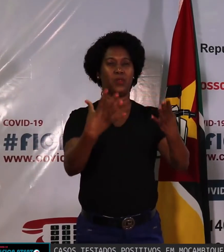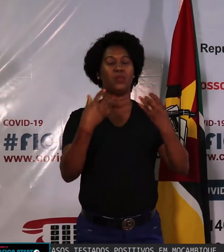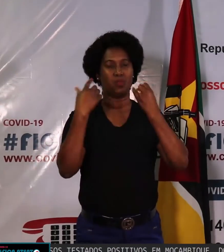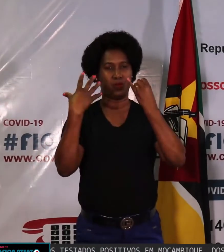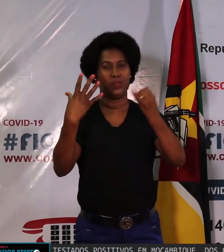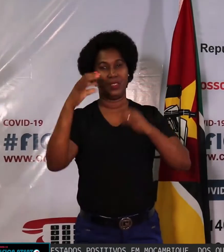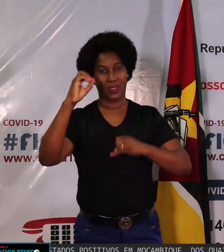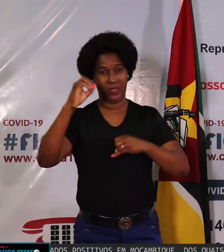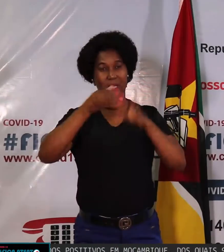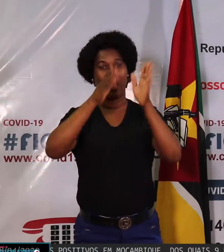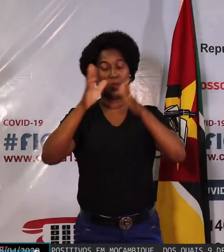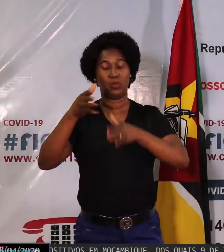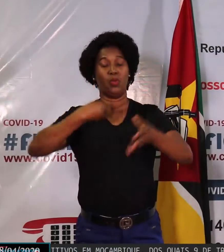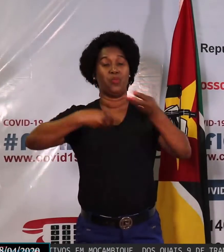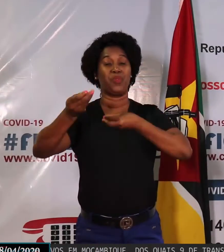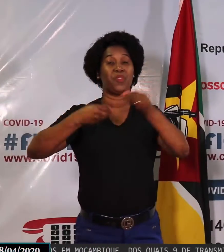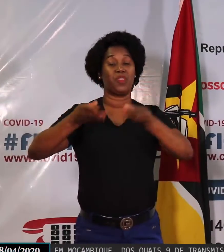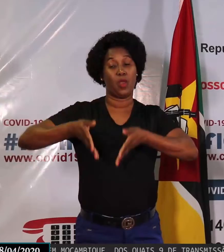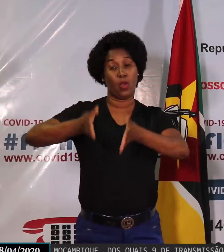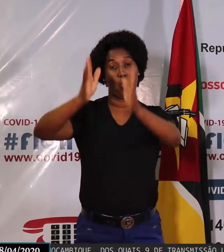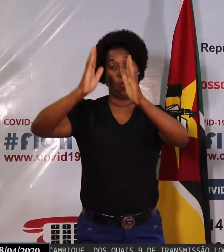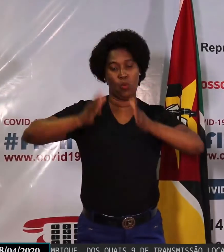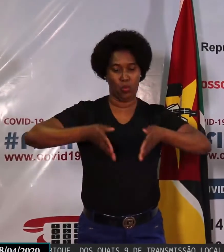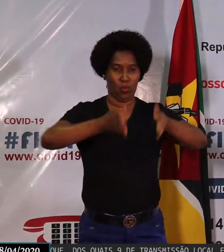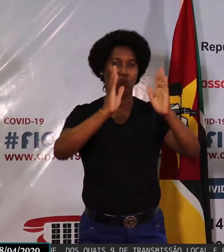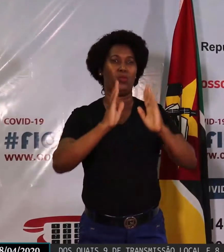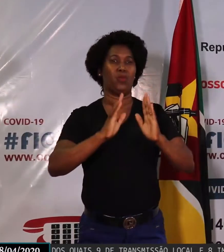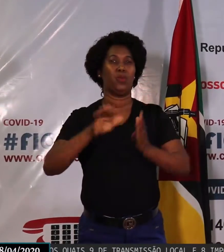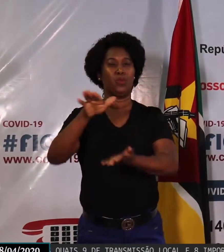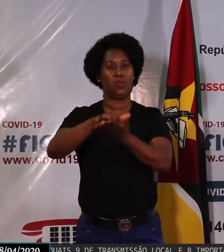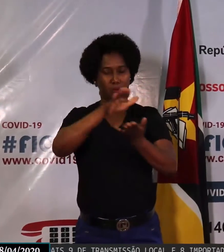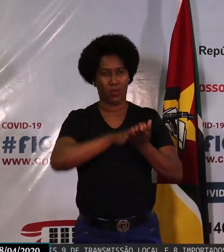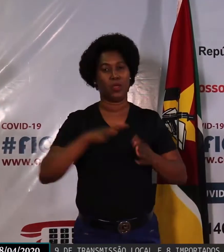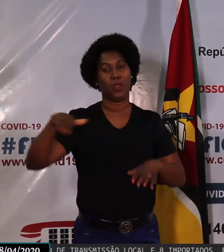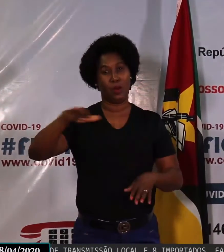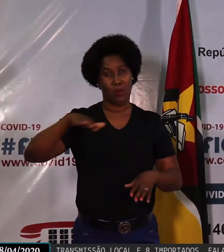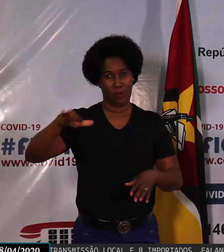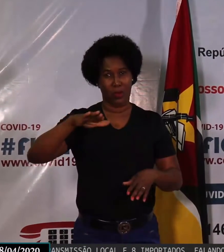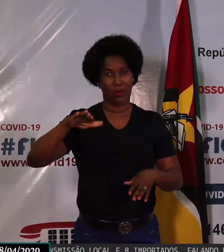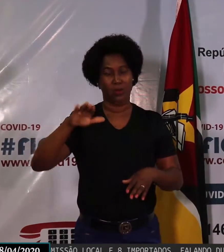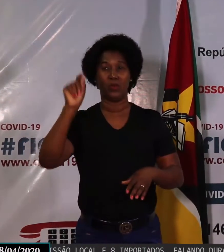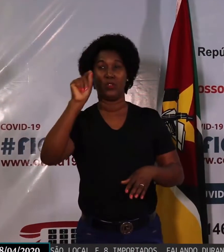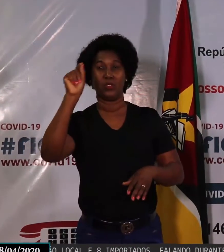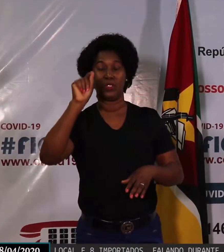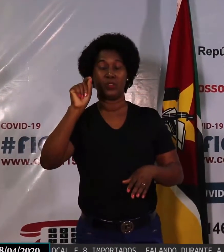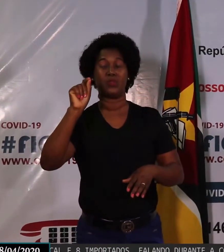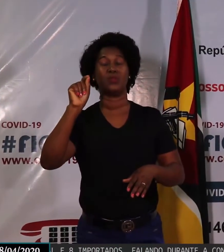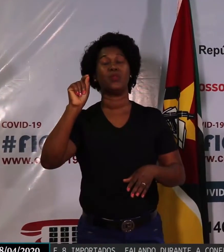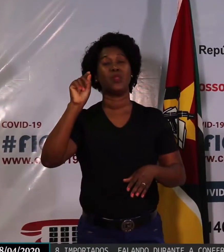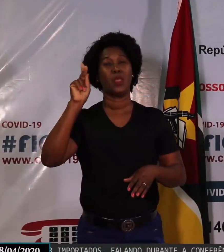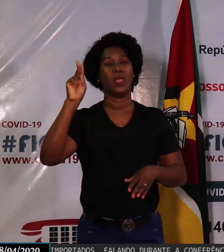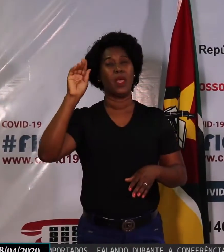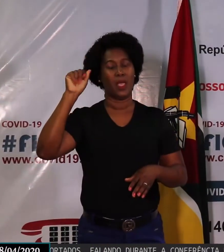vendedores a nível do espaço disponível no bairro no distrito de Camavota, no bairro